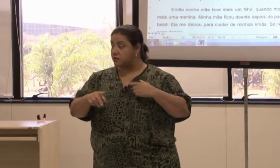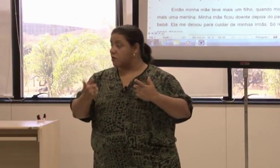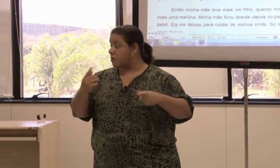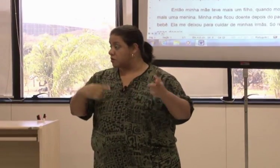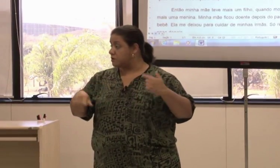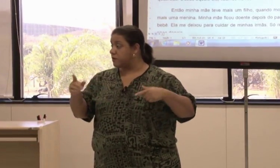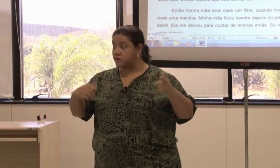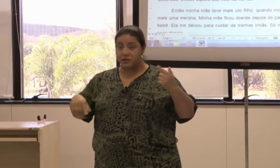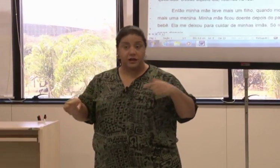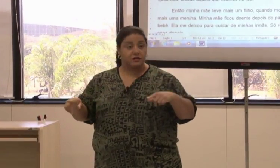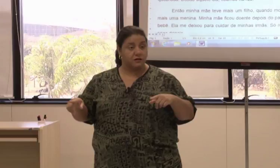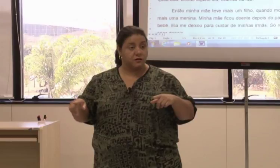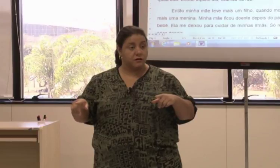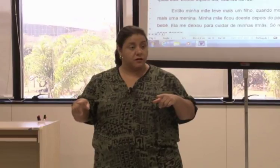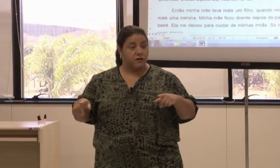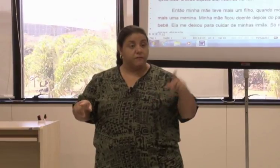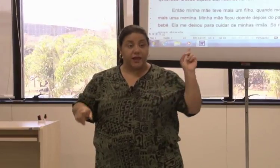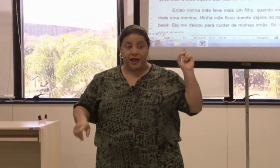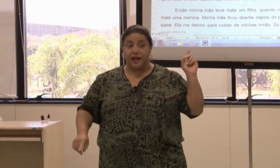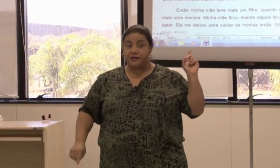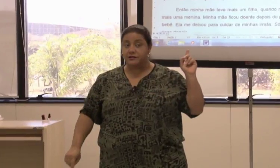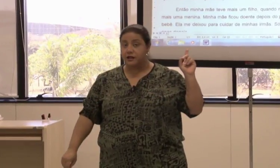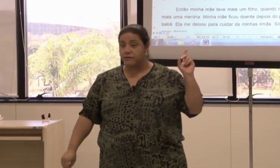como eu disse para vocês, ela é assim.